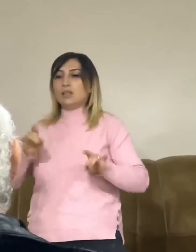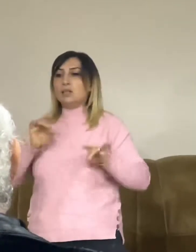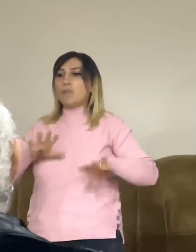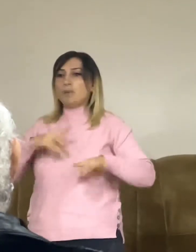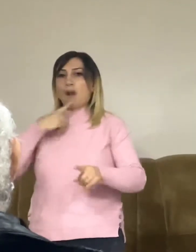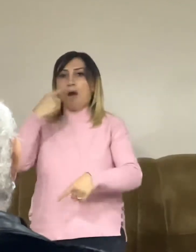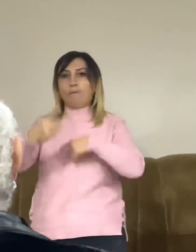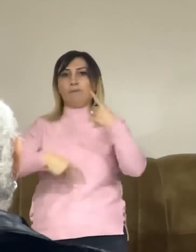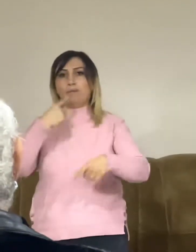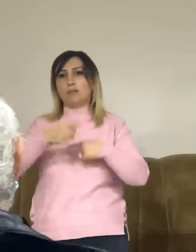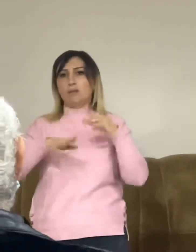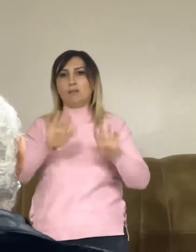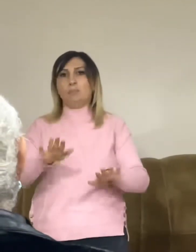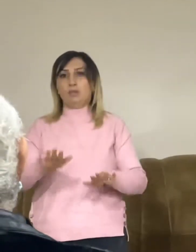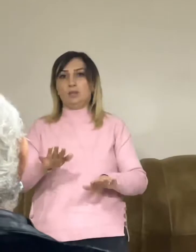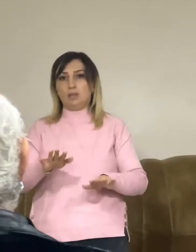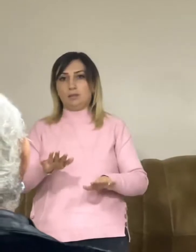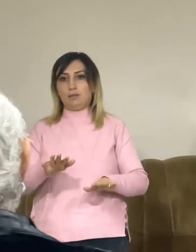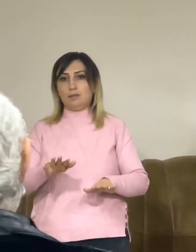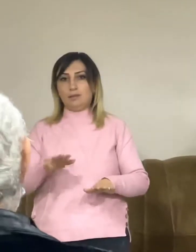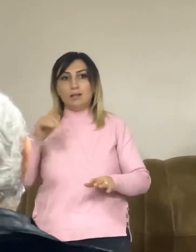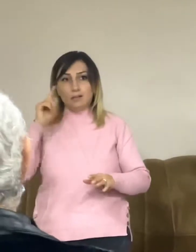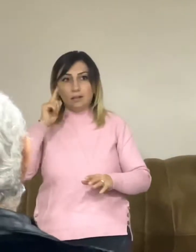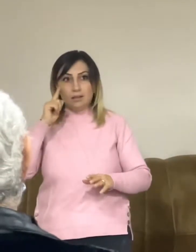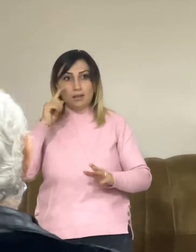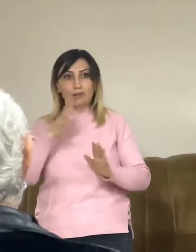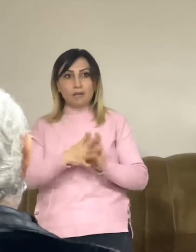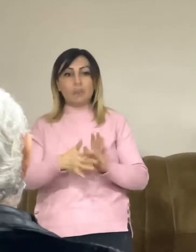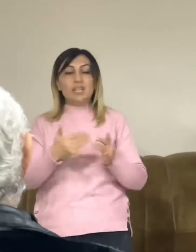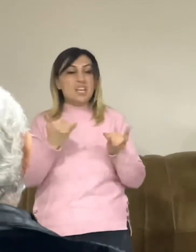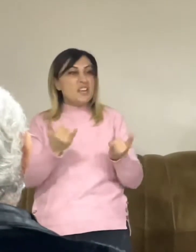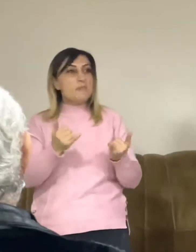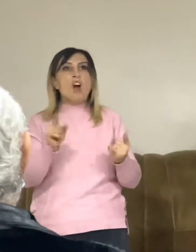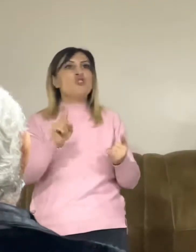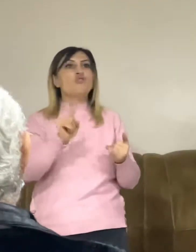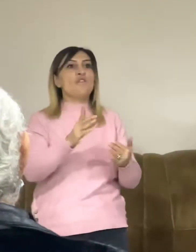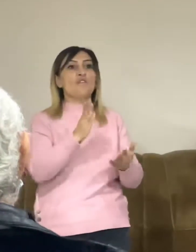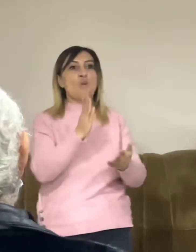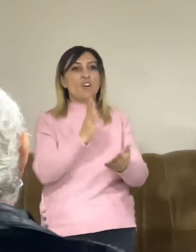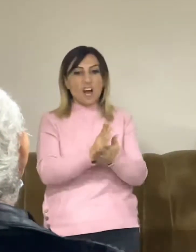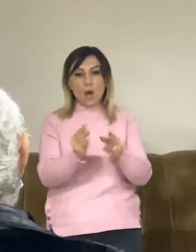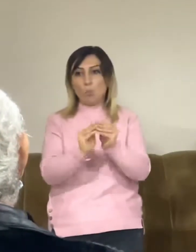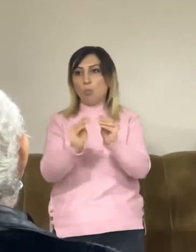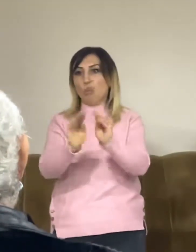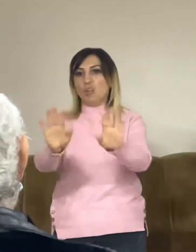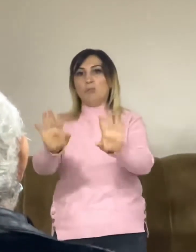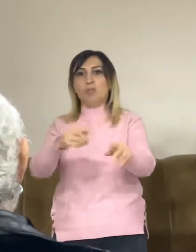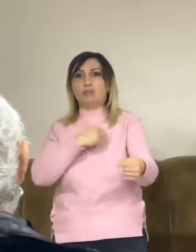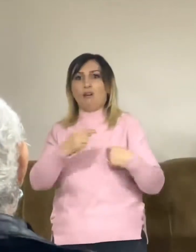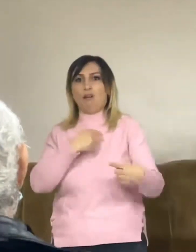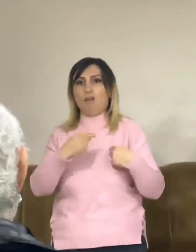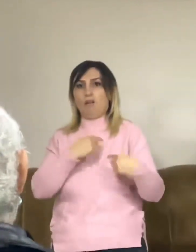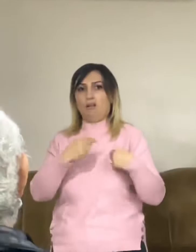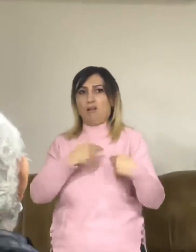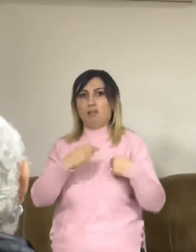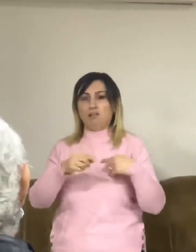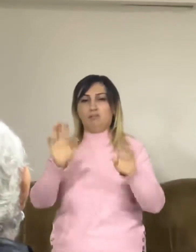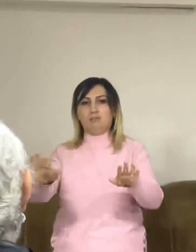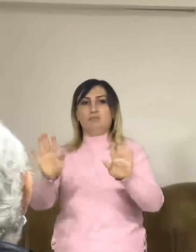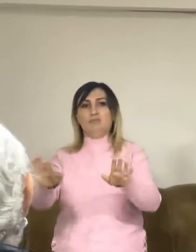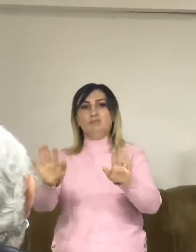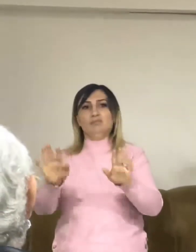հավիտյան։ Դուք պատկերացնում եք, այսինքն ինչ որ հիմա կա աշխարհում, մենք այսպես մնալու ենք հավիտյան, և գնալով ավելի